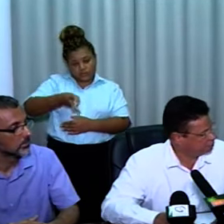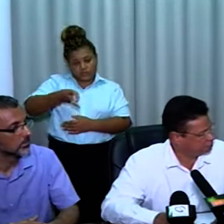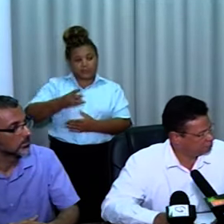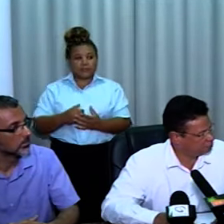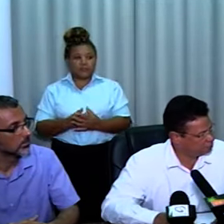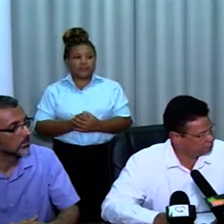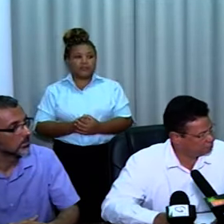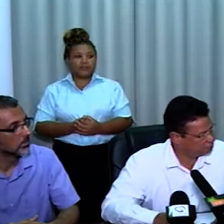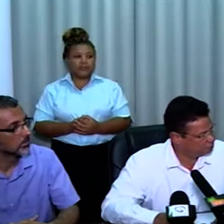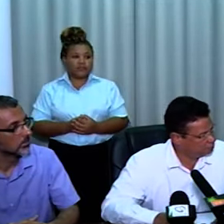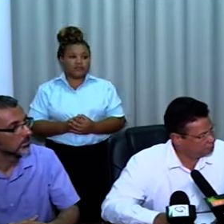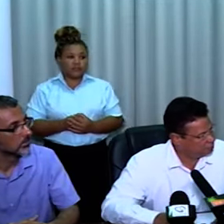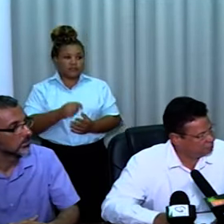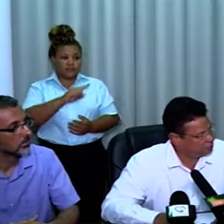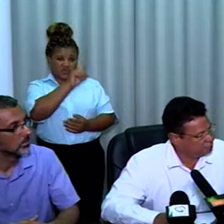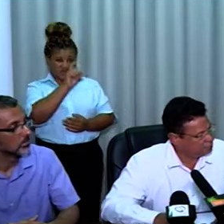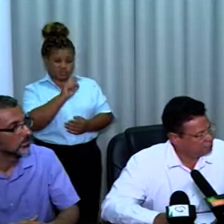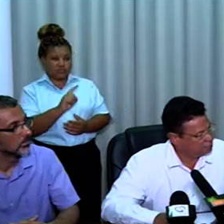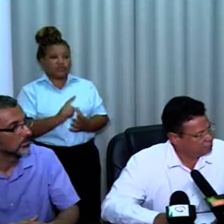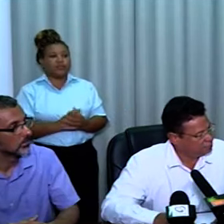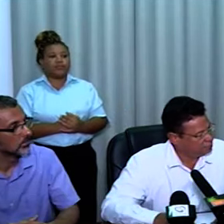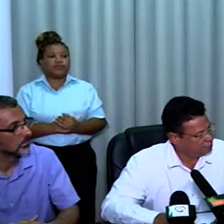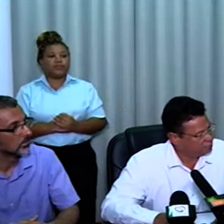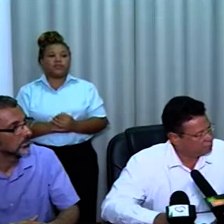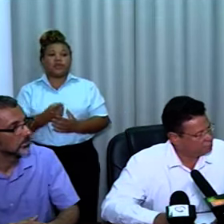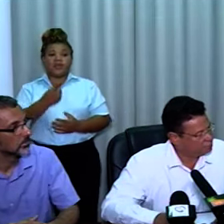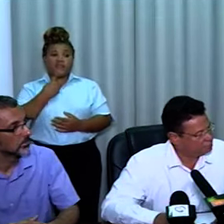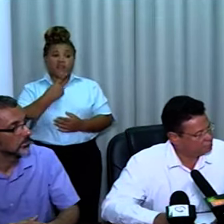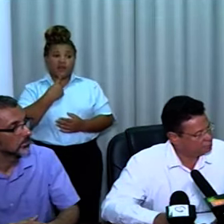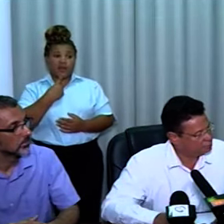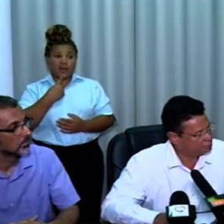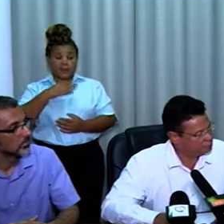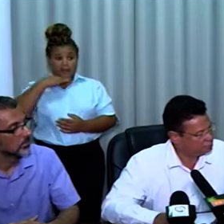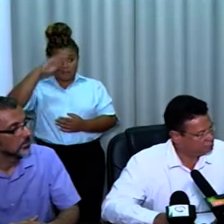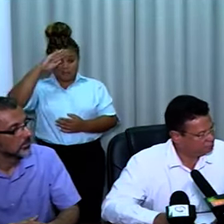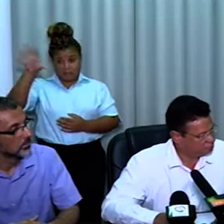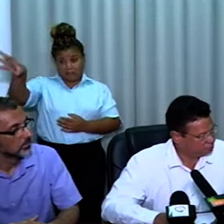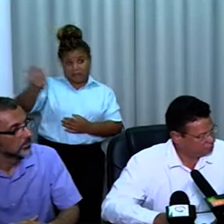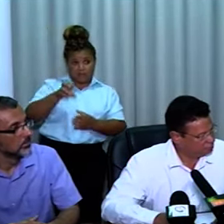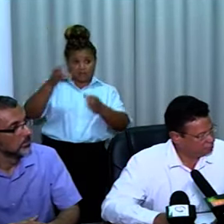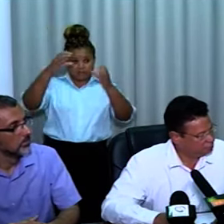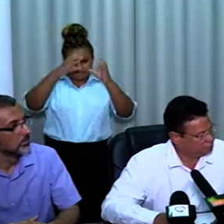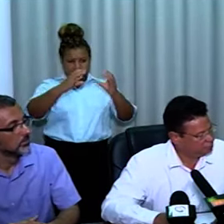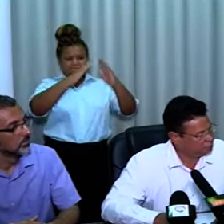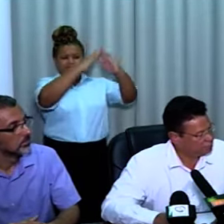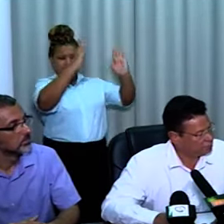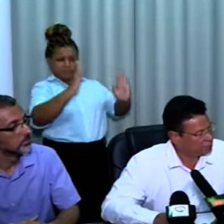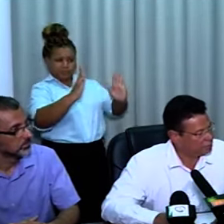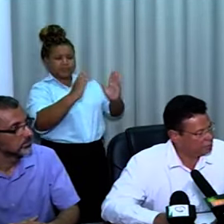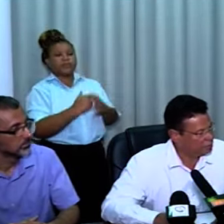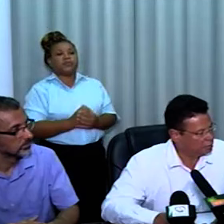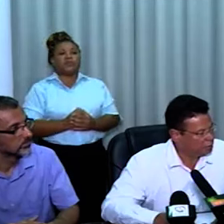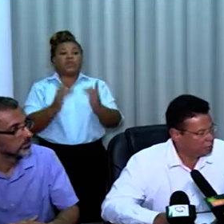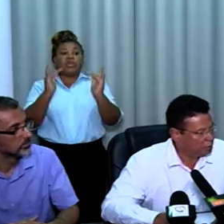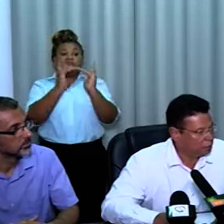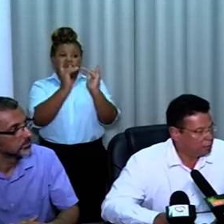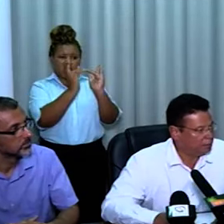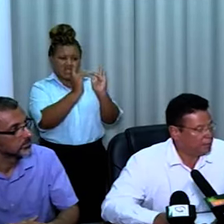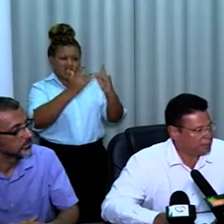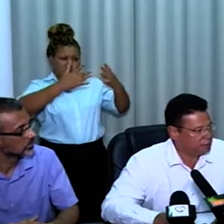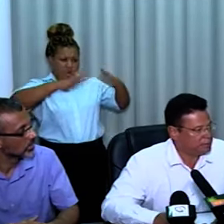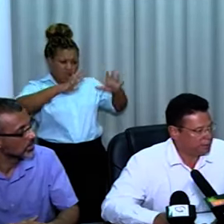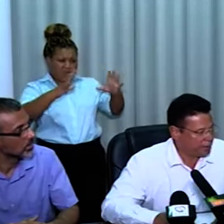Est-ce que ça va dans le monde en contact avec les autres monde de quarantaine ou les autres tiennent un l'assemblement séparé là persévérance?